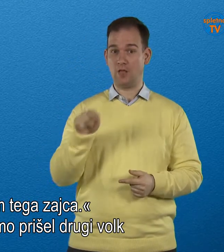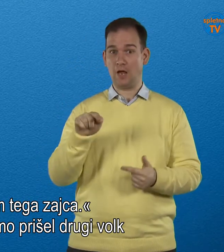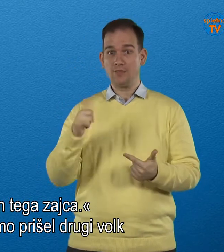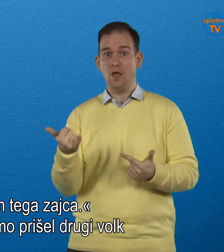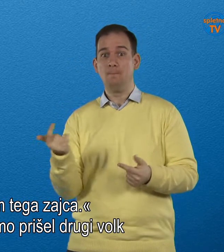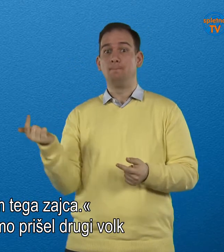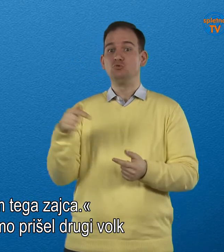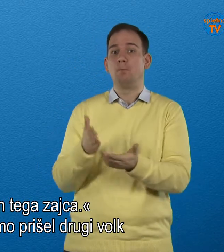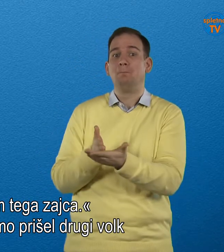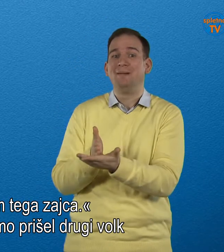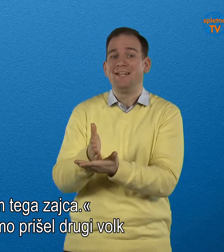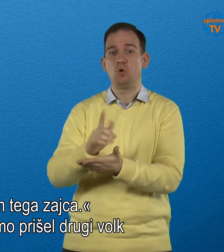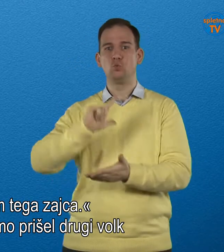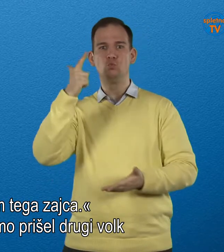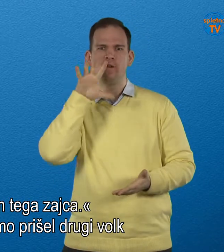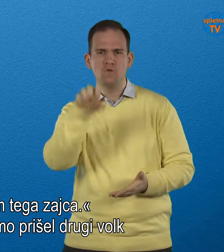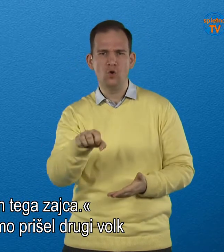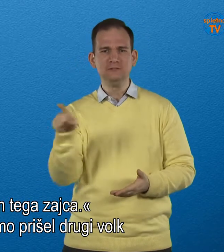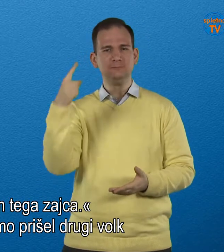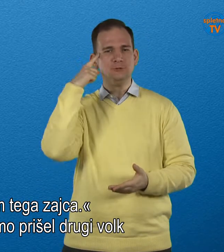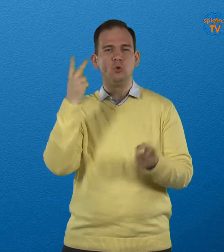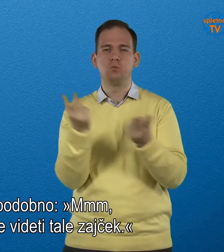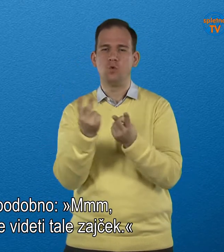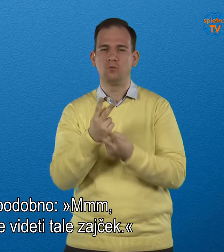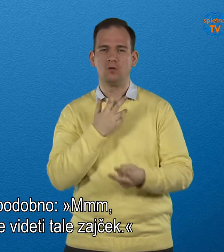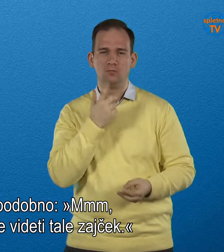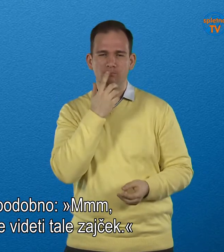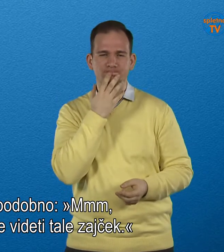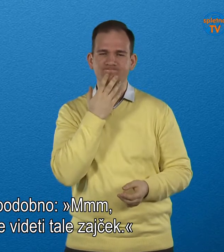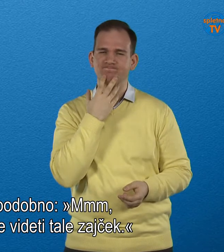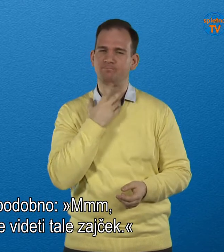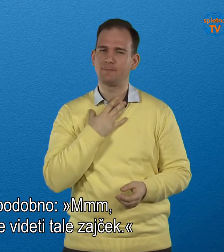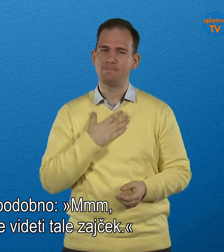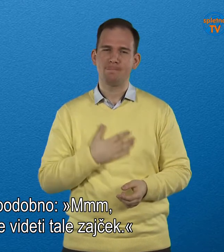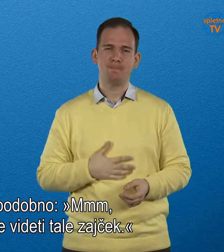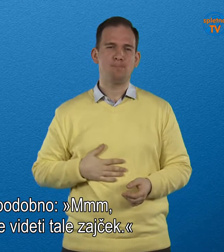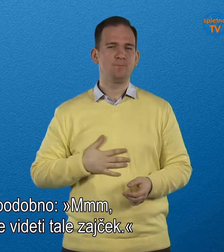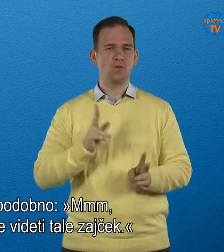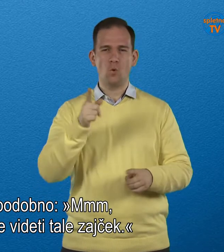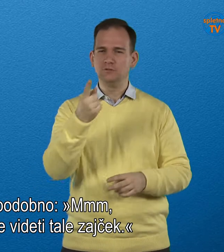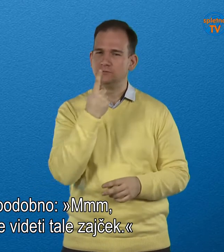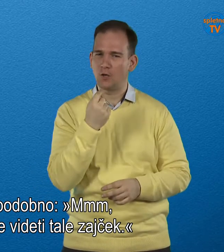Takrat je mimo prišel drugi volk in si mislil podobno: kako slastno je videti tale